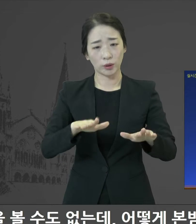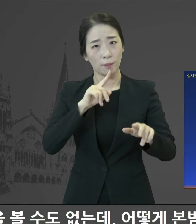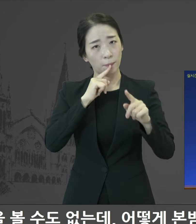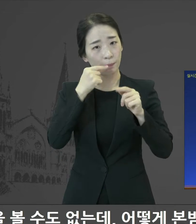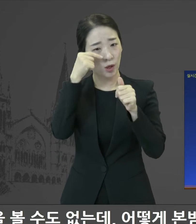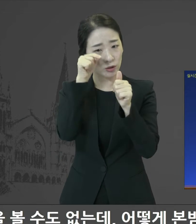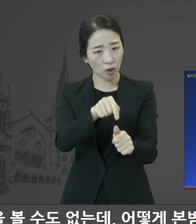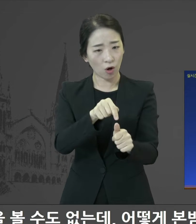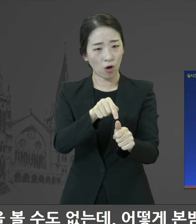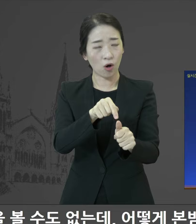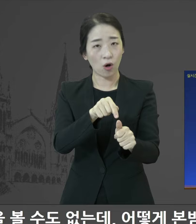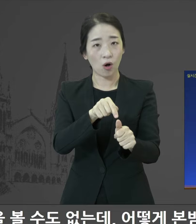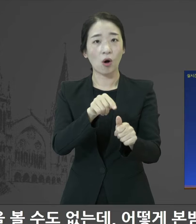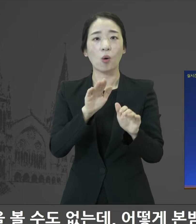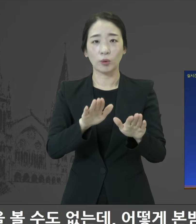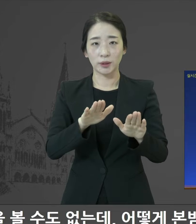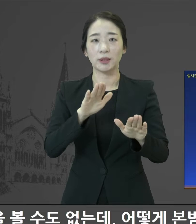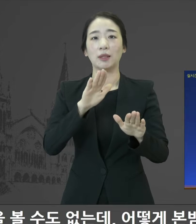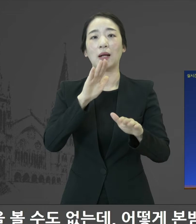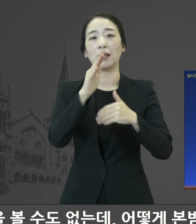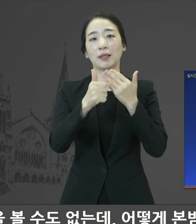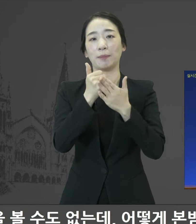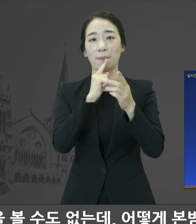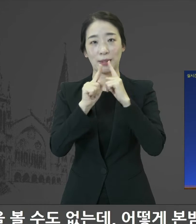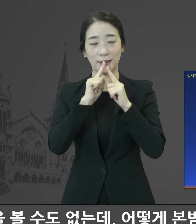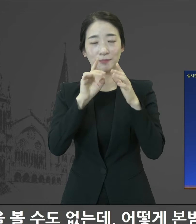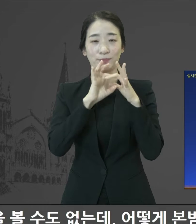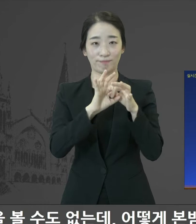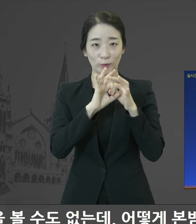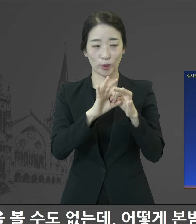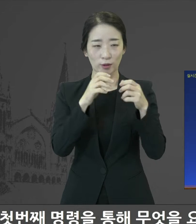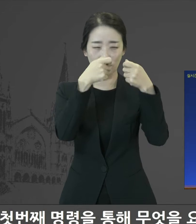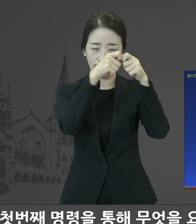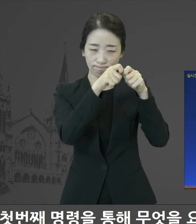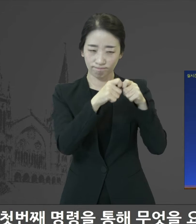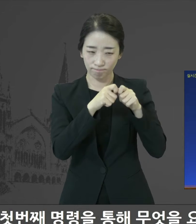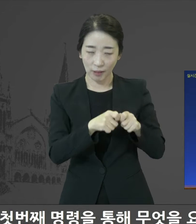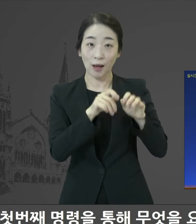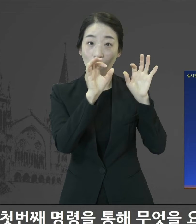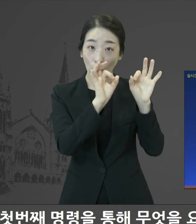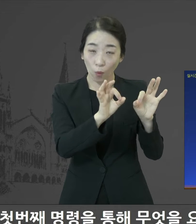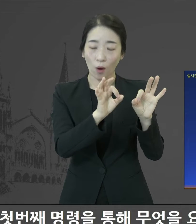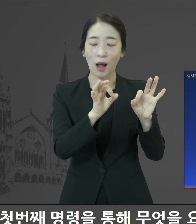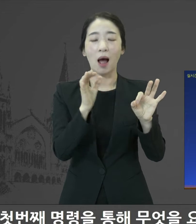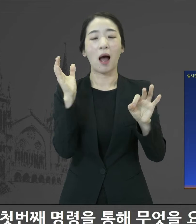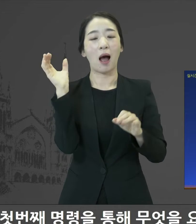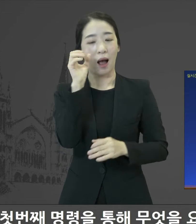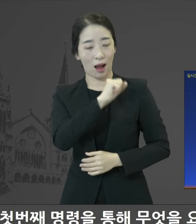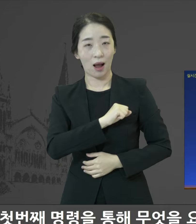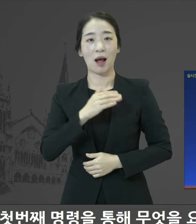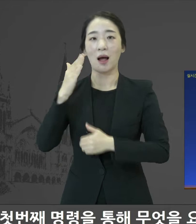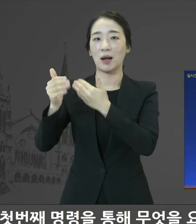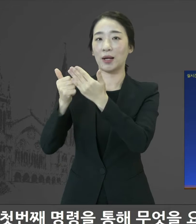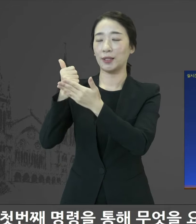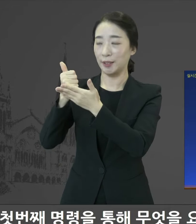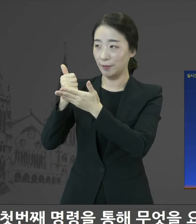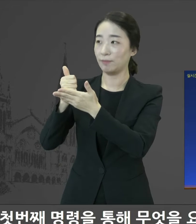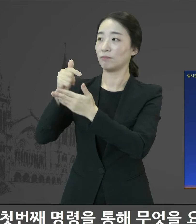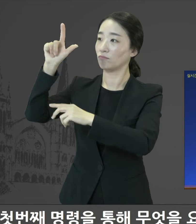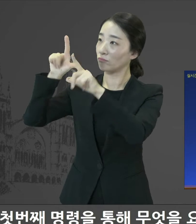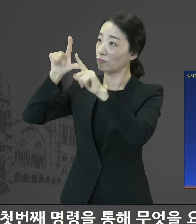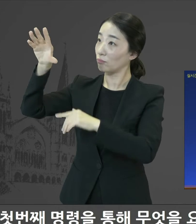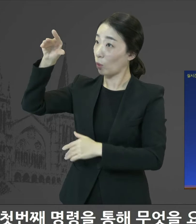말씀을 통해서 하나하나 풀어질 때 우리가 하나님을 본받을 수 있는 거구나, 이렇게 본받으면 되겠구나